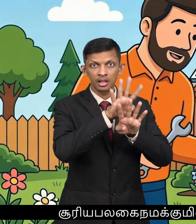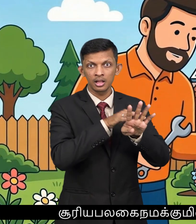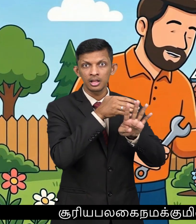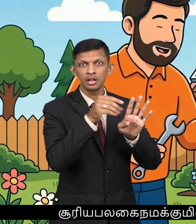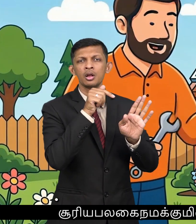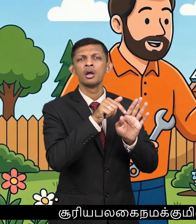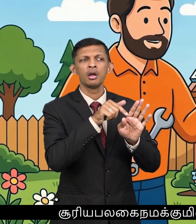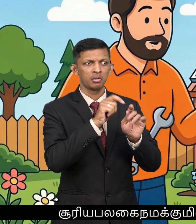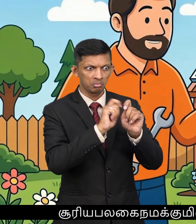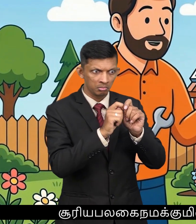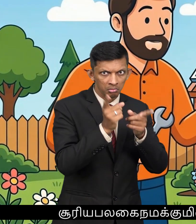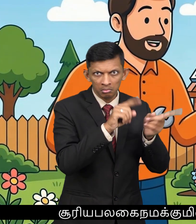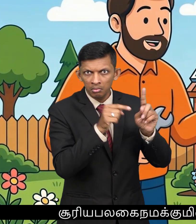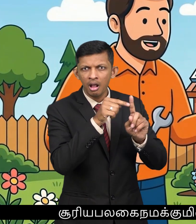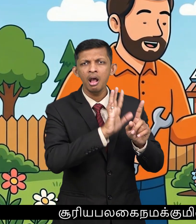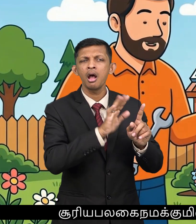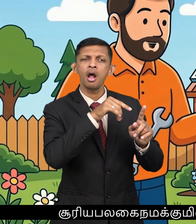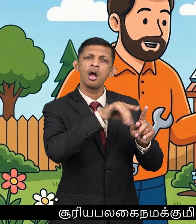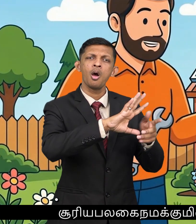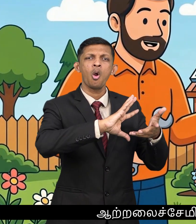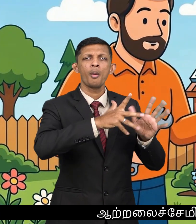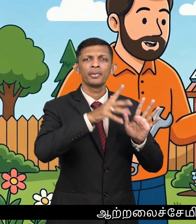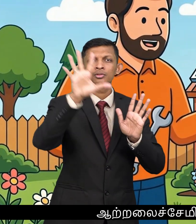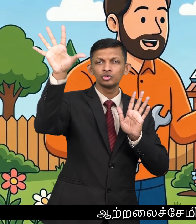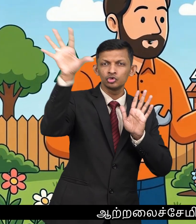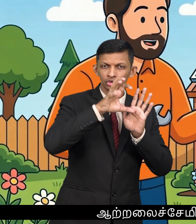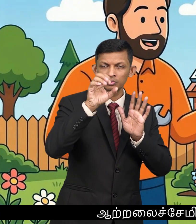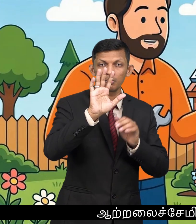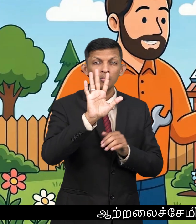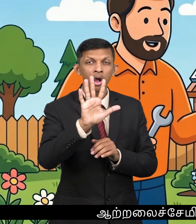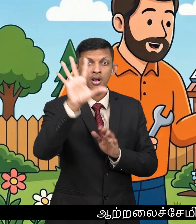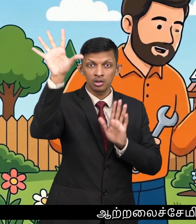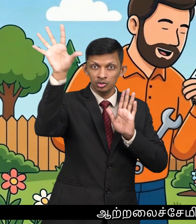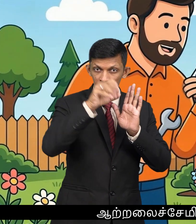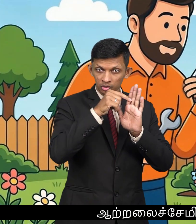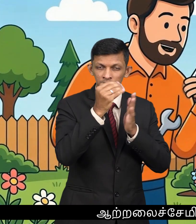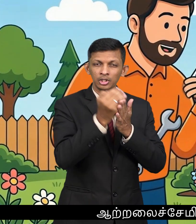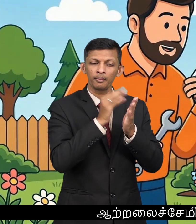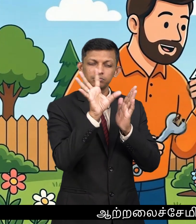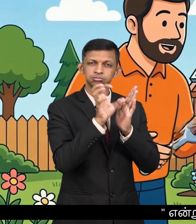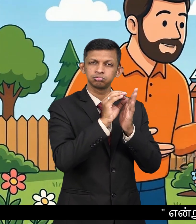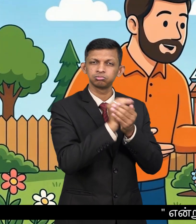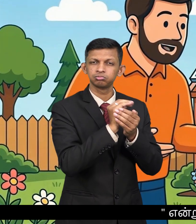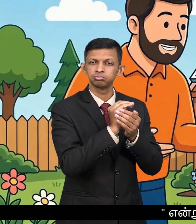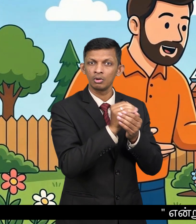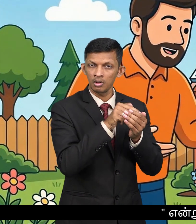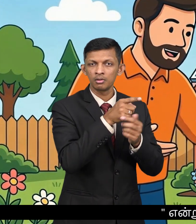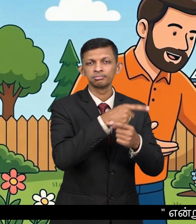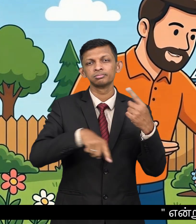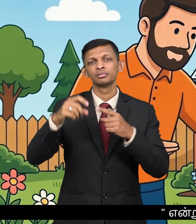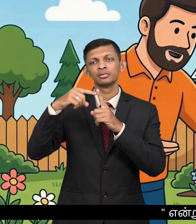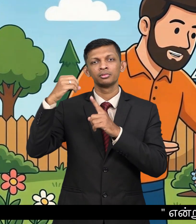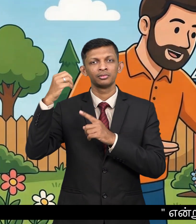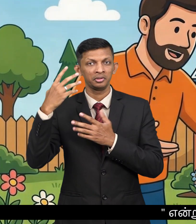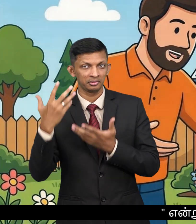சூரிய பலகை நமக்கு மின்சாரம் தயாரிக்க உதவுவதோடு ஆற்றலை சேமிக்கவும் நமக்கு உதவுகிறது என்று